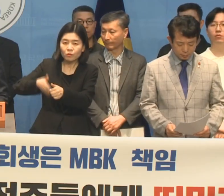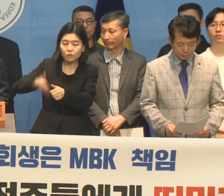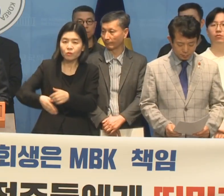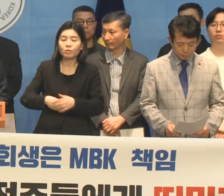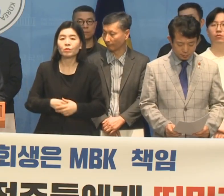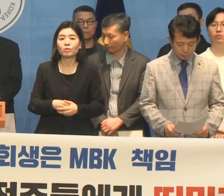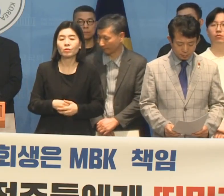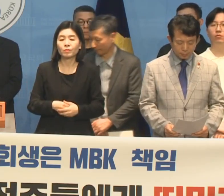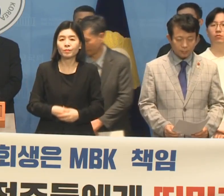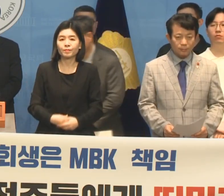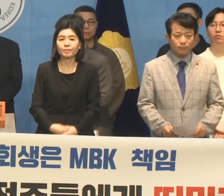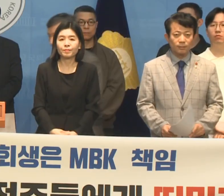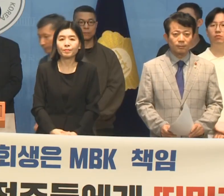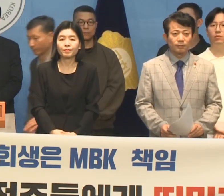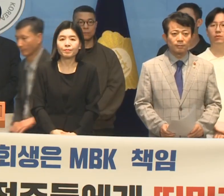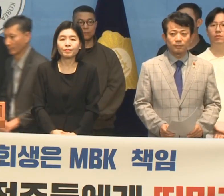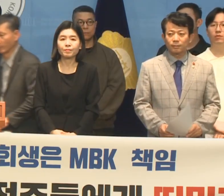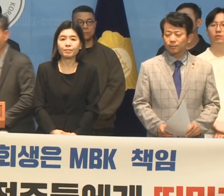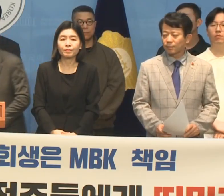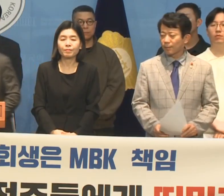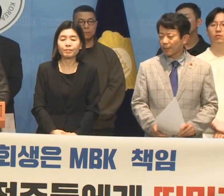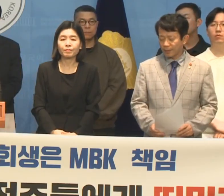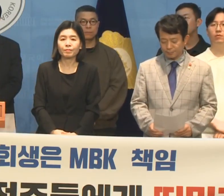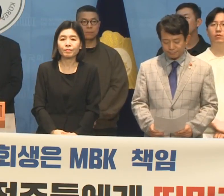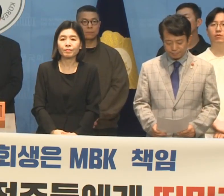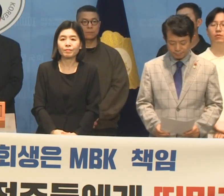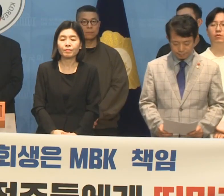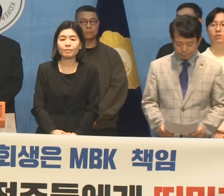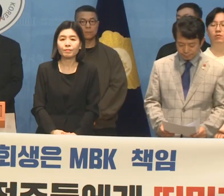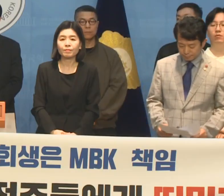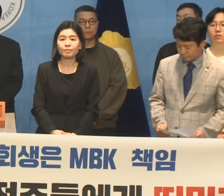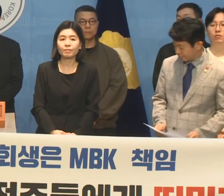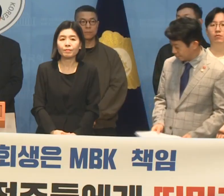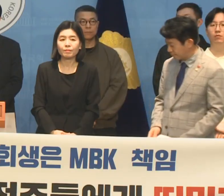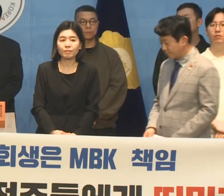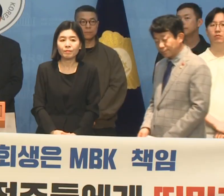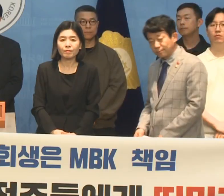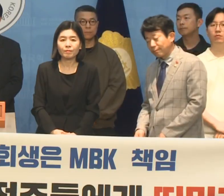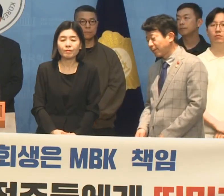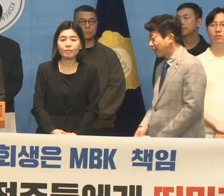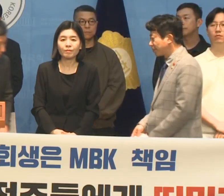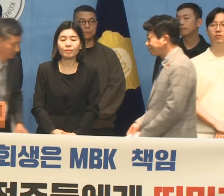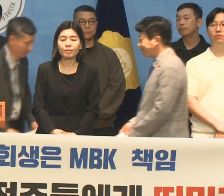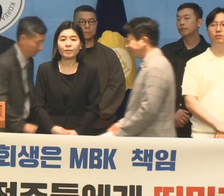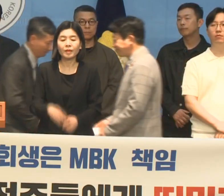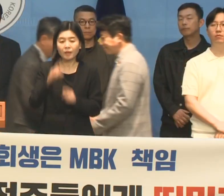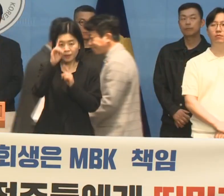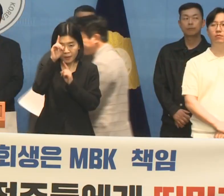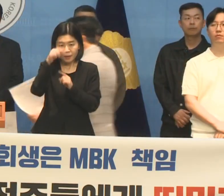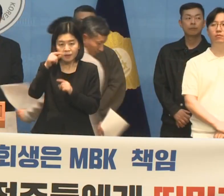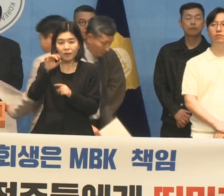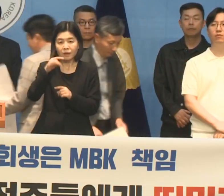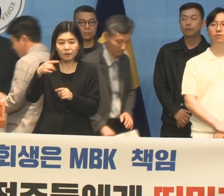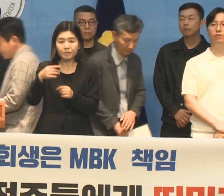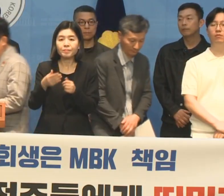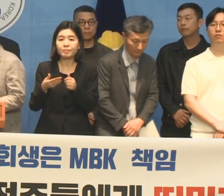촉구드립니다. 이상입니다. 그리고 마지막으로 이강일 의원님 말씀 듣도록 하겠습니다.